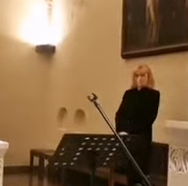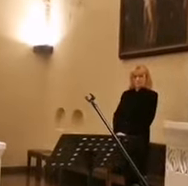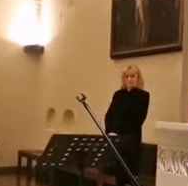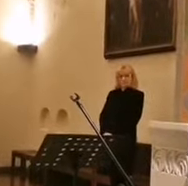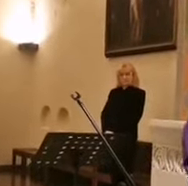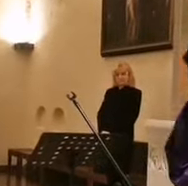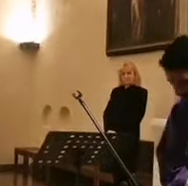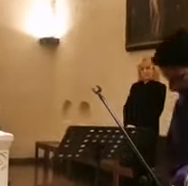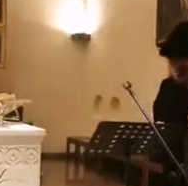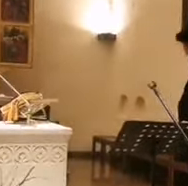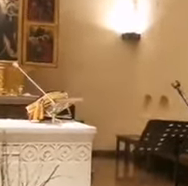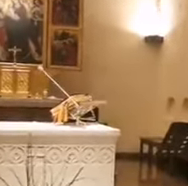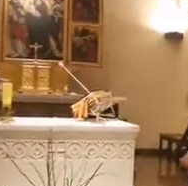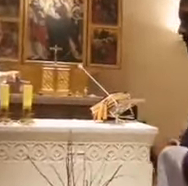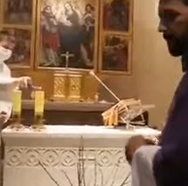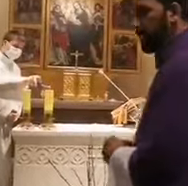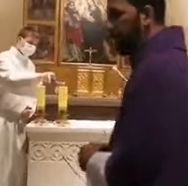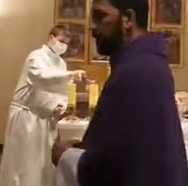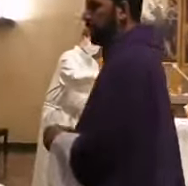Wojtek.